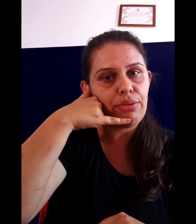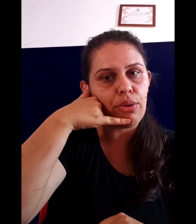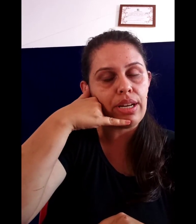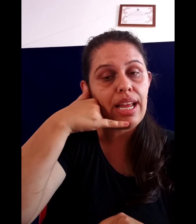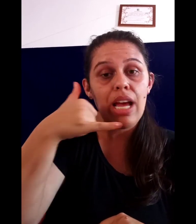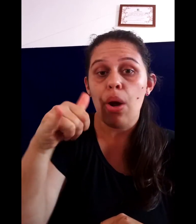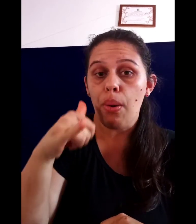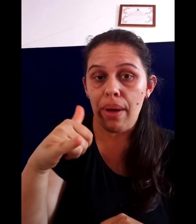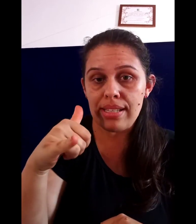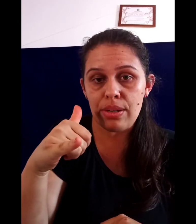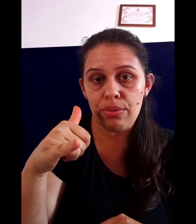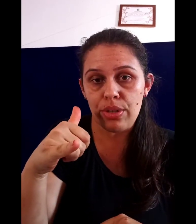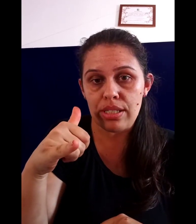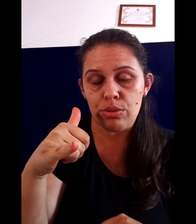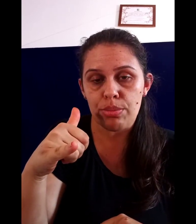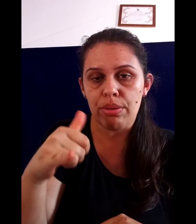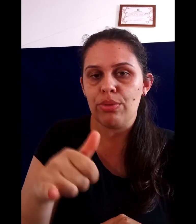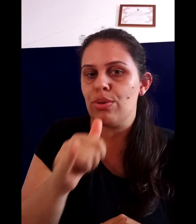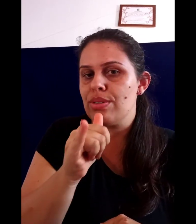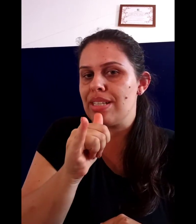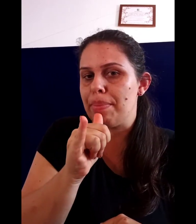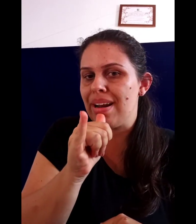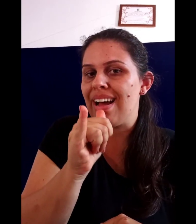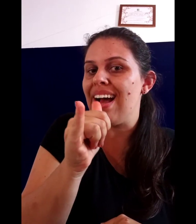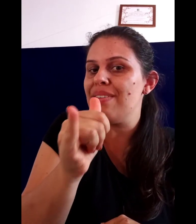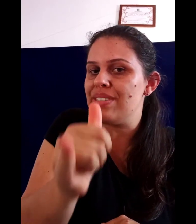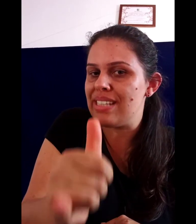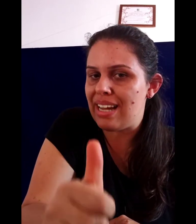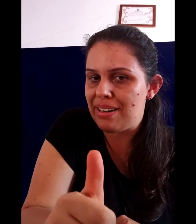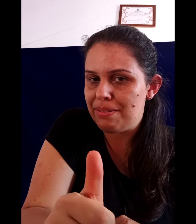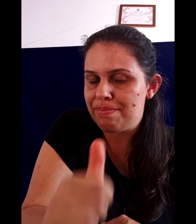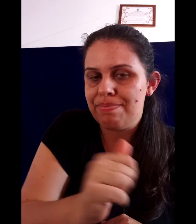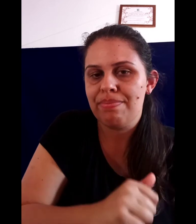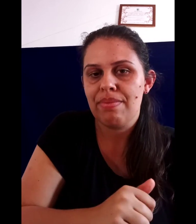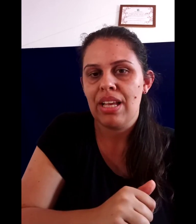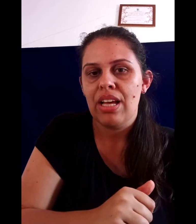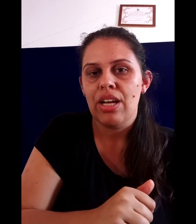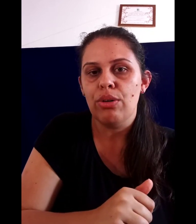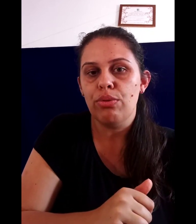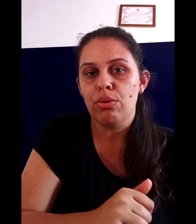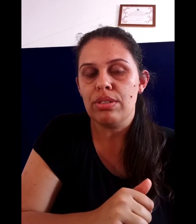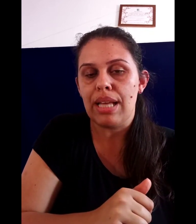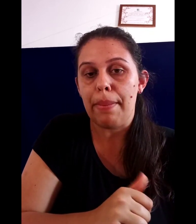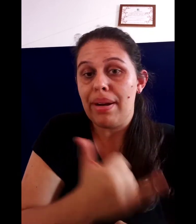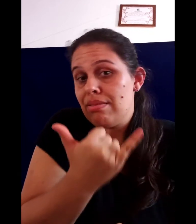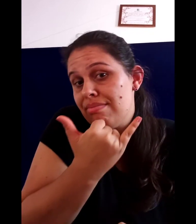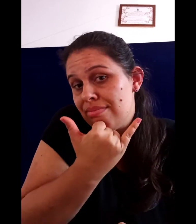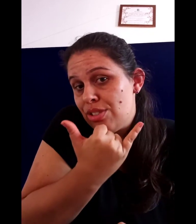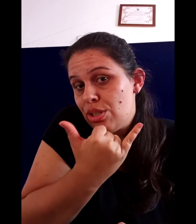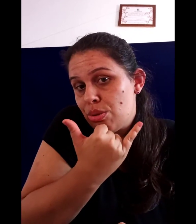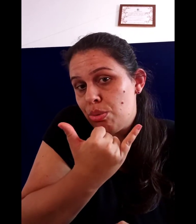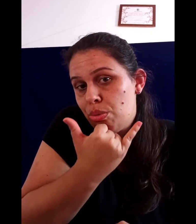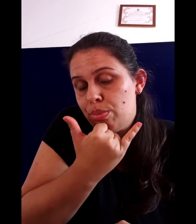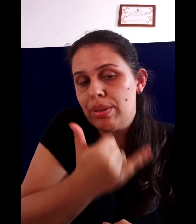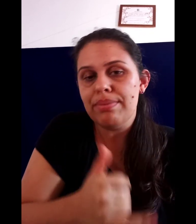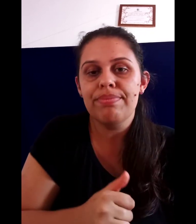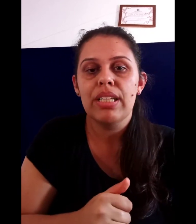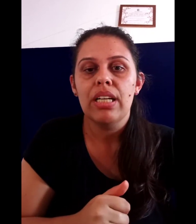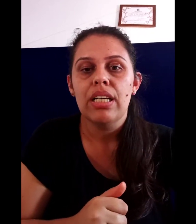telefone. Com essa configuração de mão, eu vou usar para avisar, eu vou usar para desculpa.